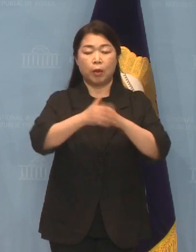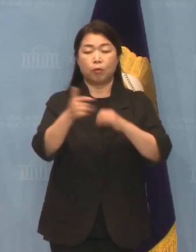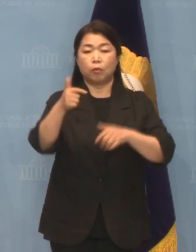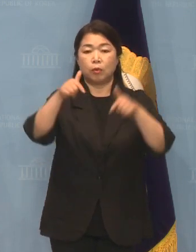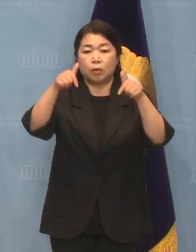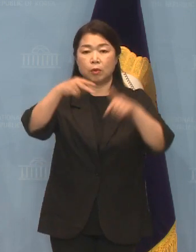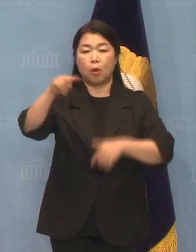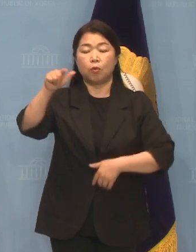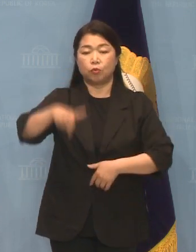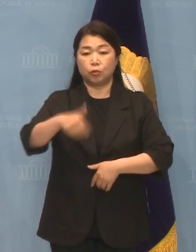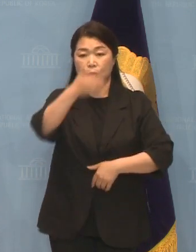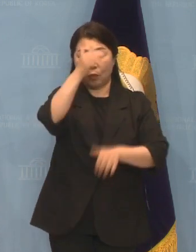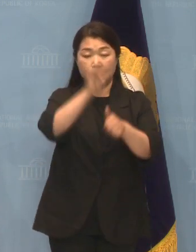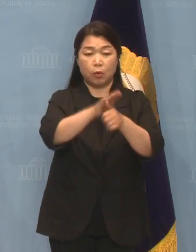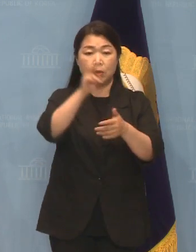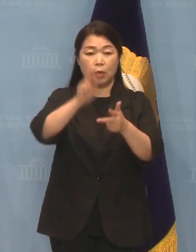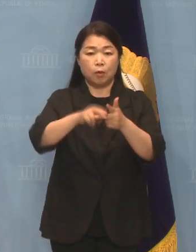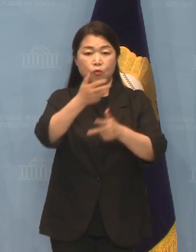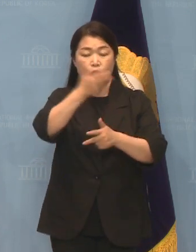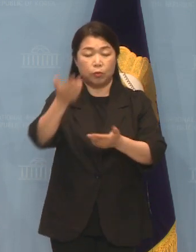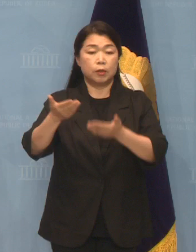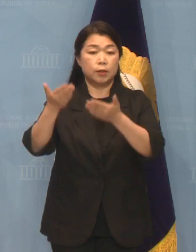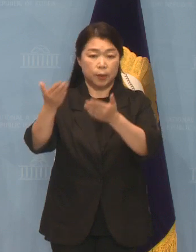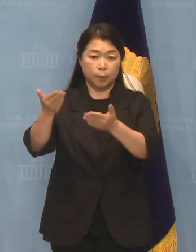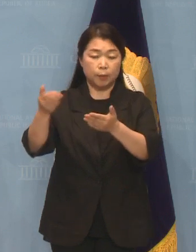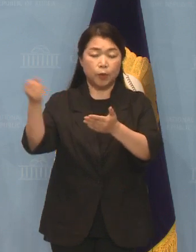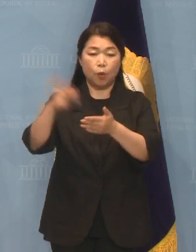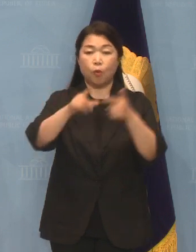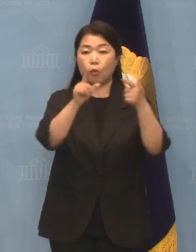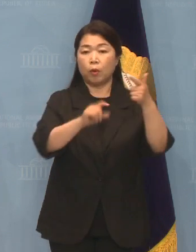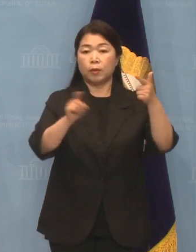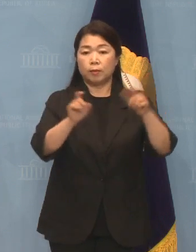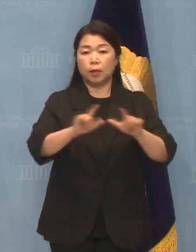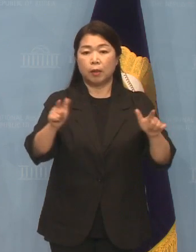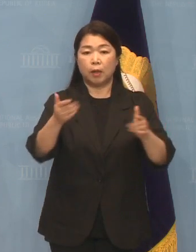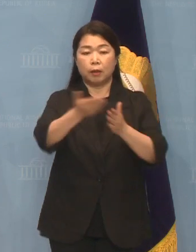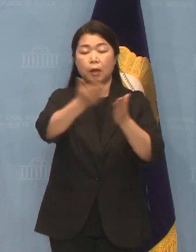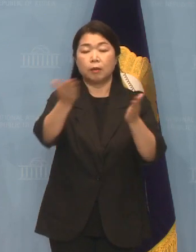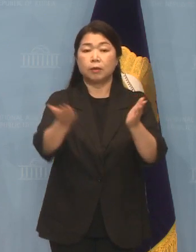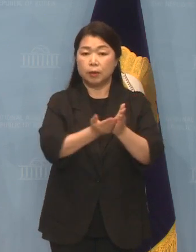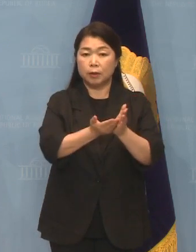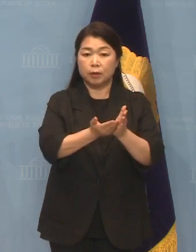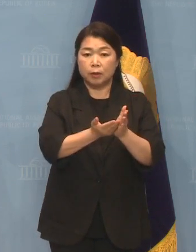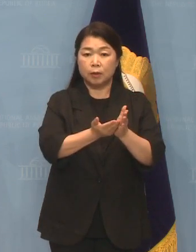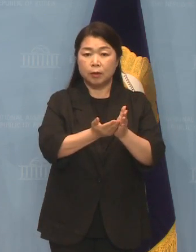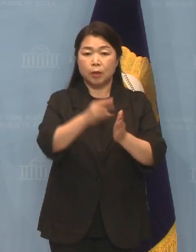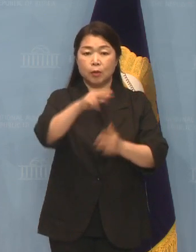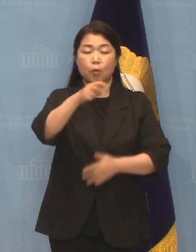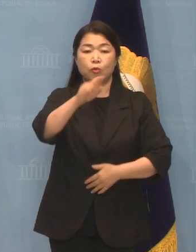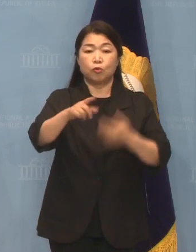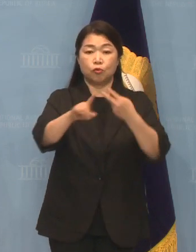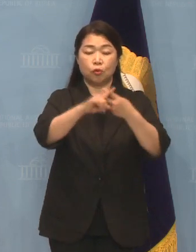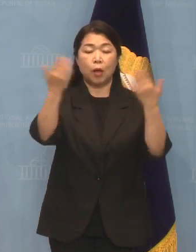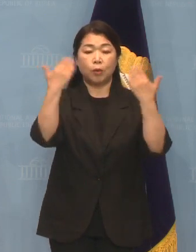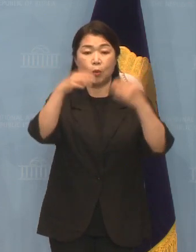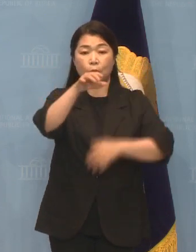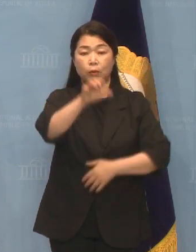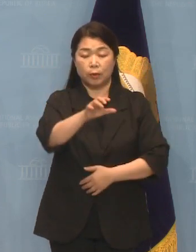서구 청소년지원센터 꿈드림, 6월 10일에는 당진시 성문중학교에서